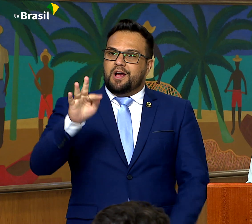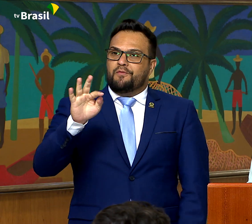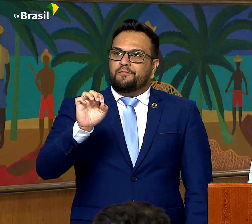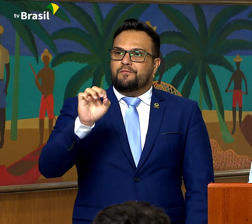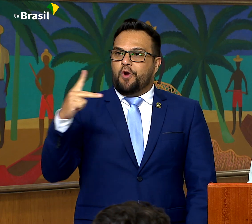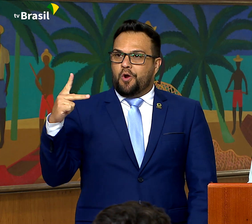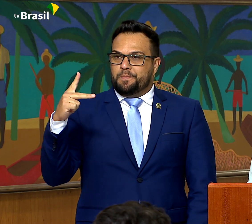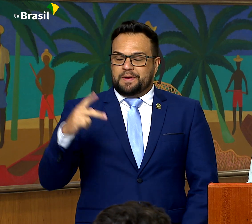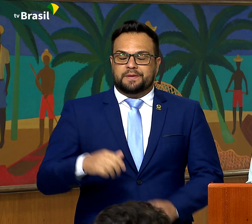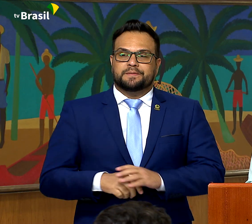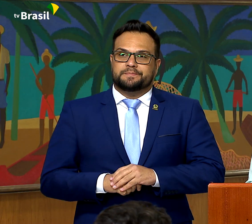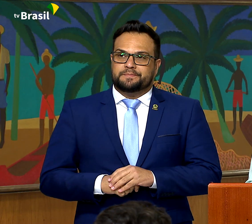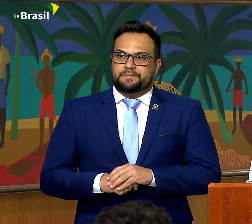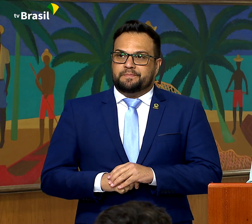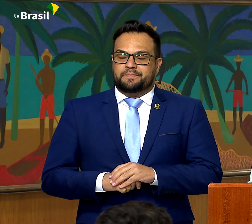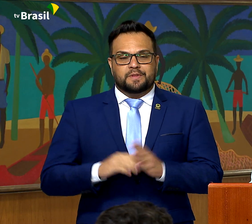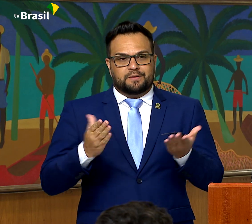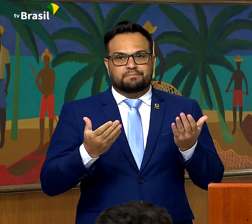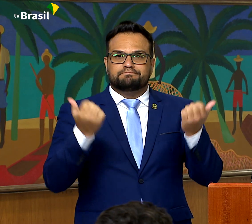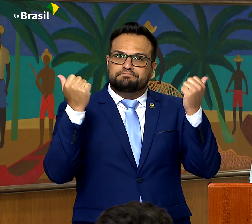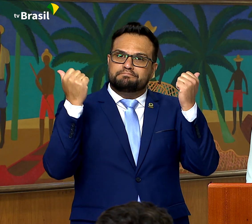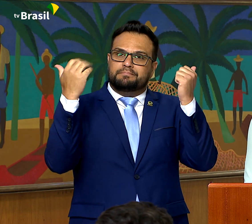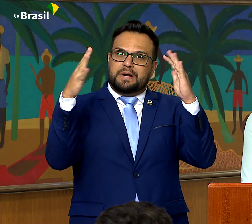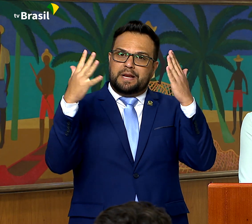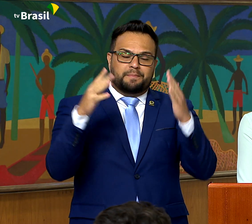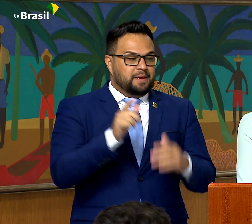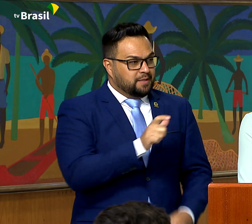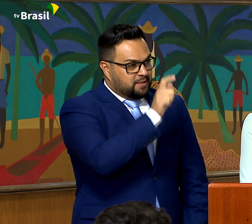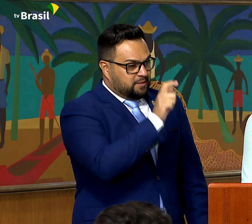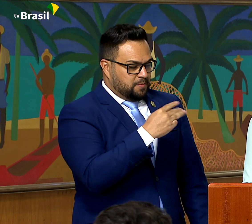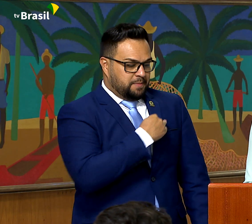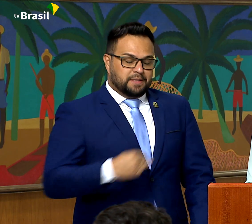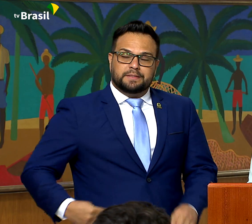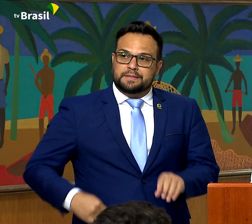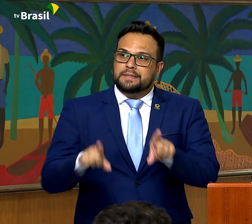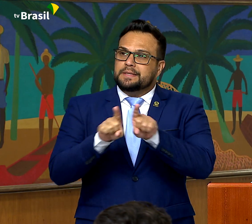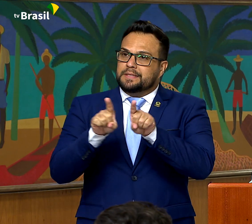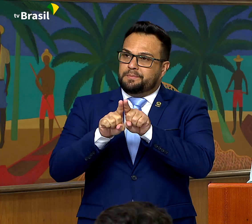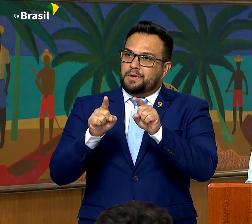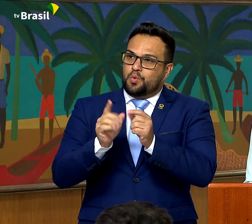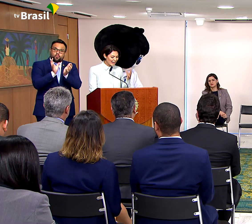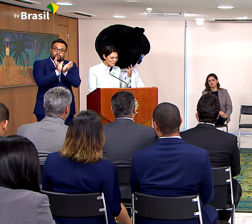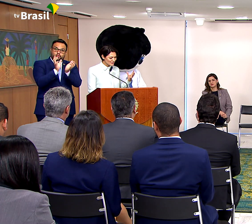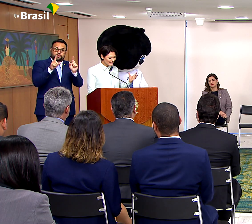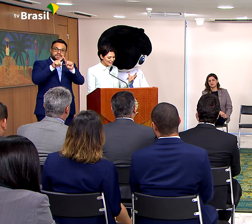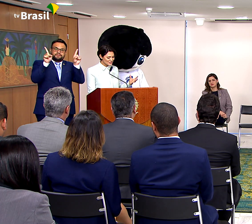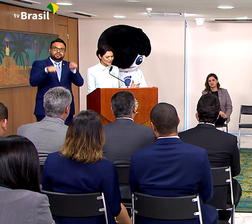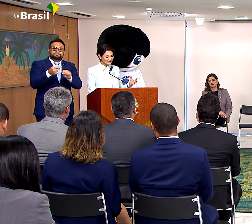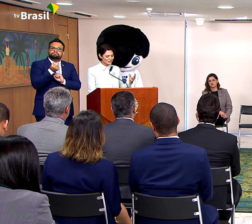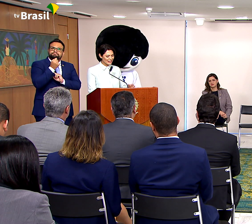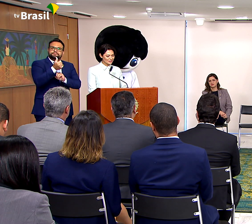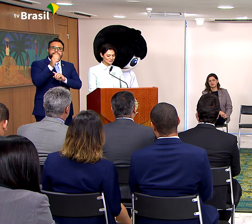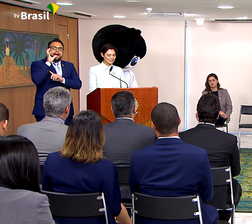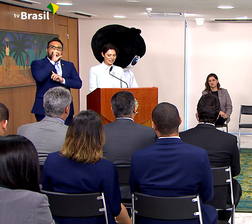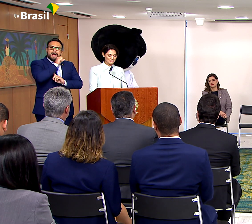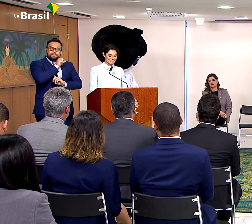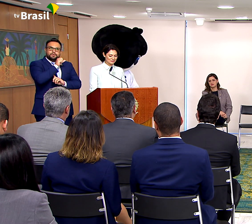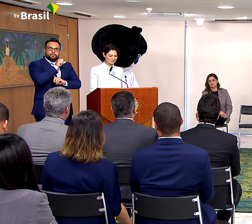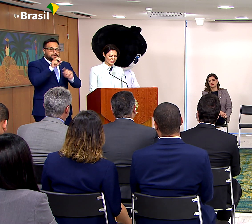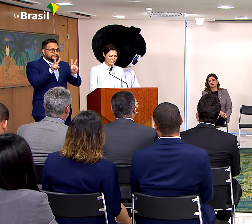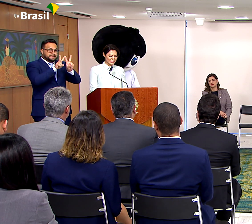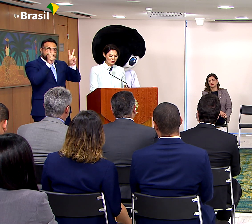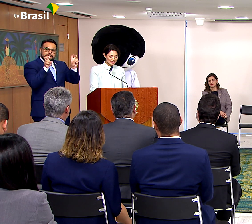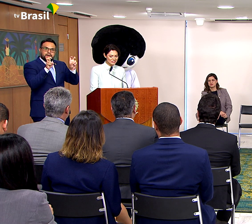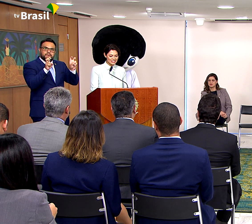a FOP. Parabenizo o nosso ministro e seus servidores pela rapidez com que cuidaram do